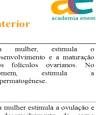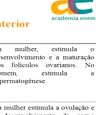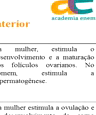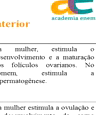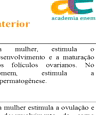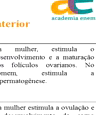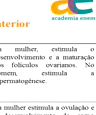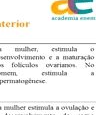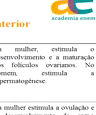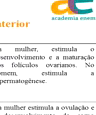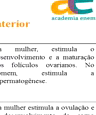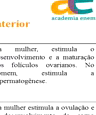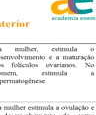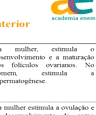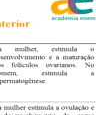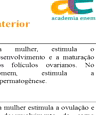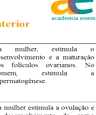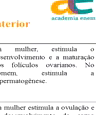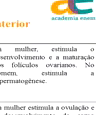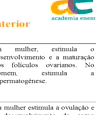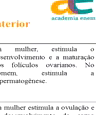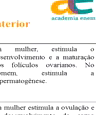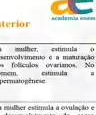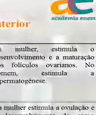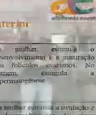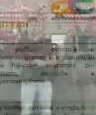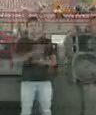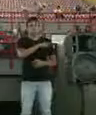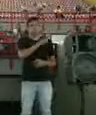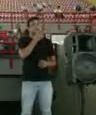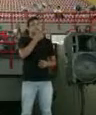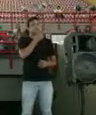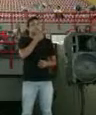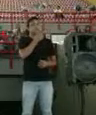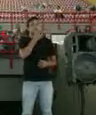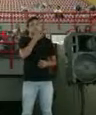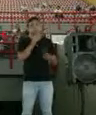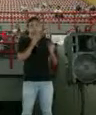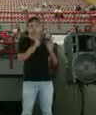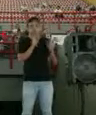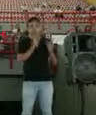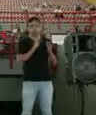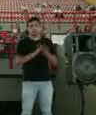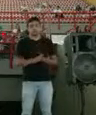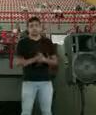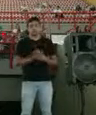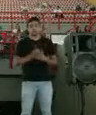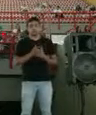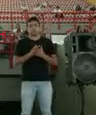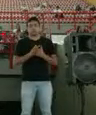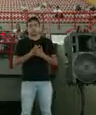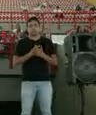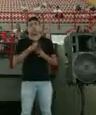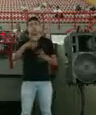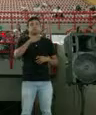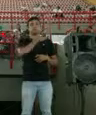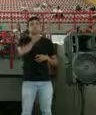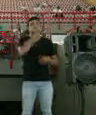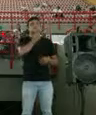mulher. Vamos primeiro falar do homem, bem mais simples. Aliás, nós homens